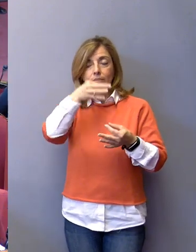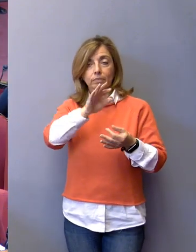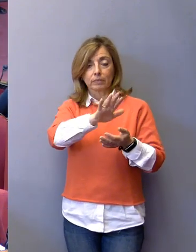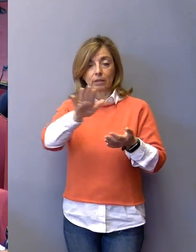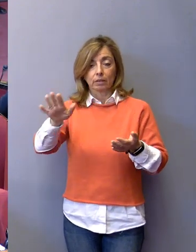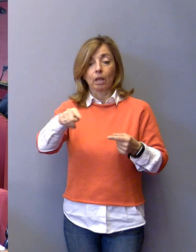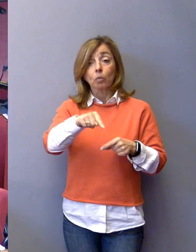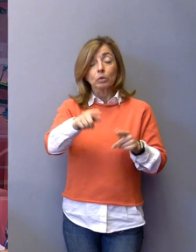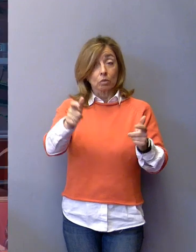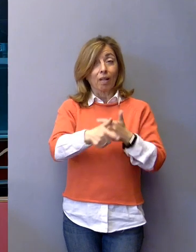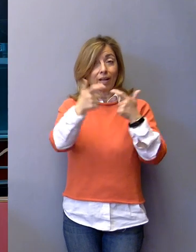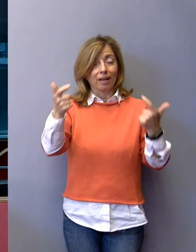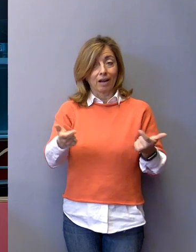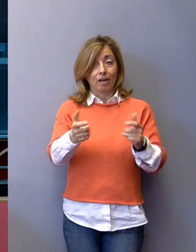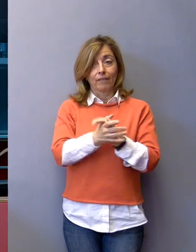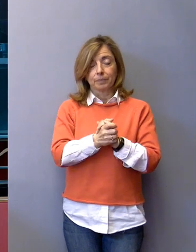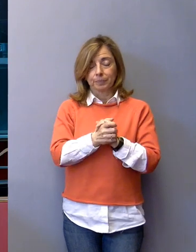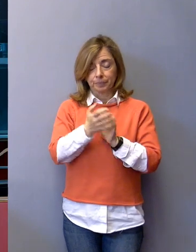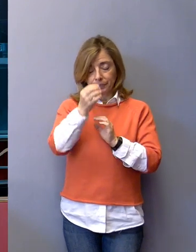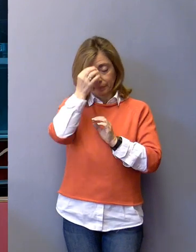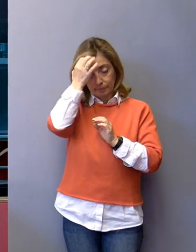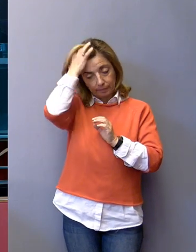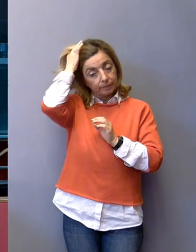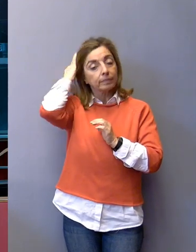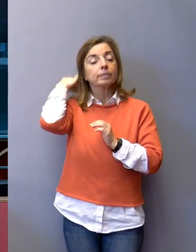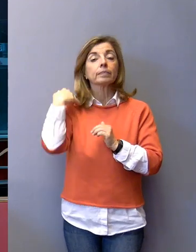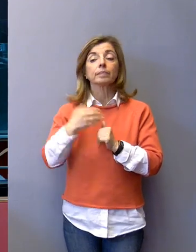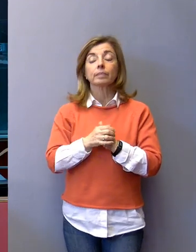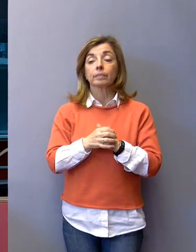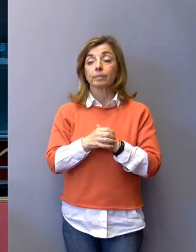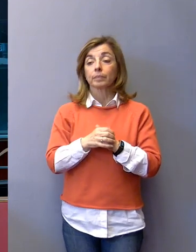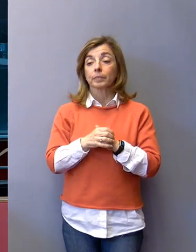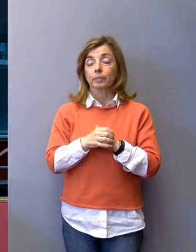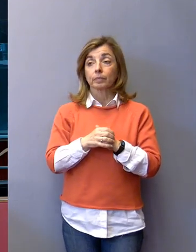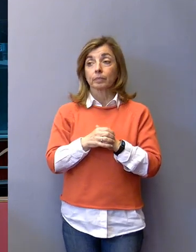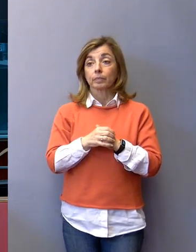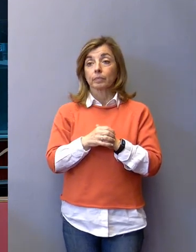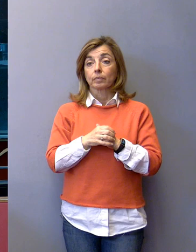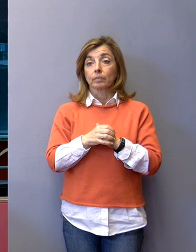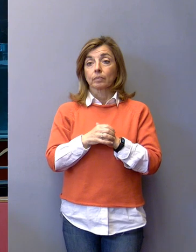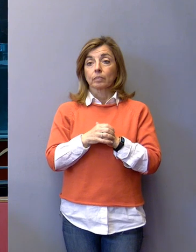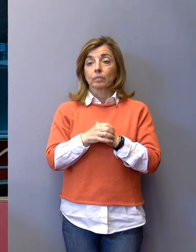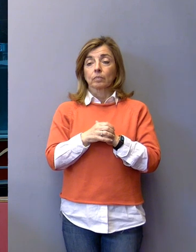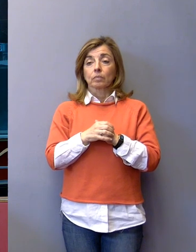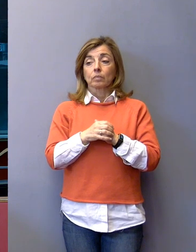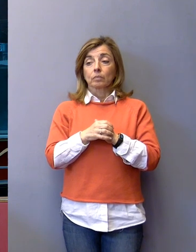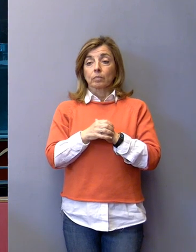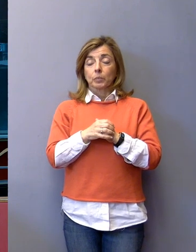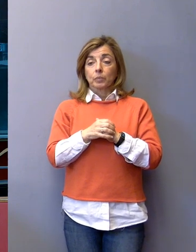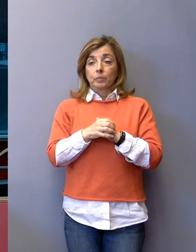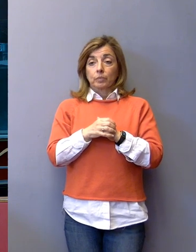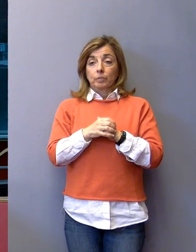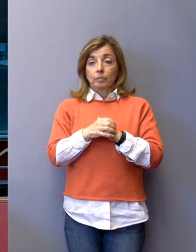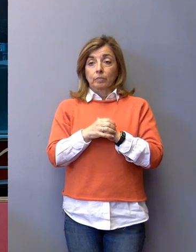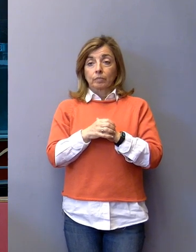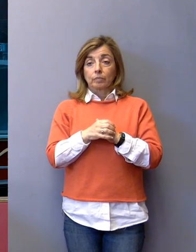che rimanga registrato bene allora secondo alla seconda l'articolo